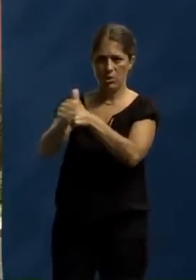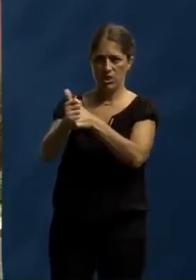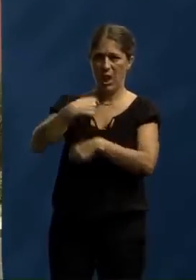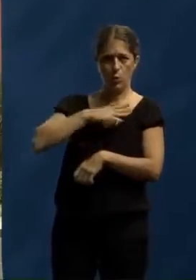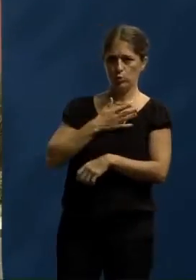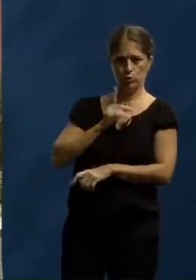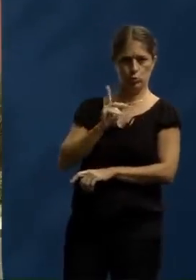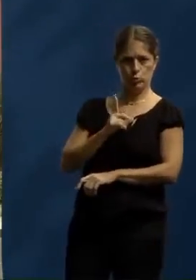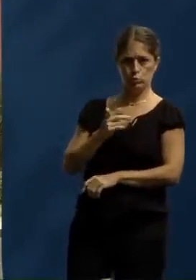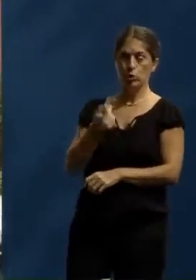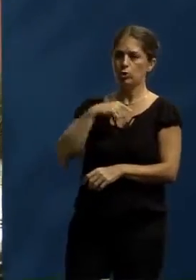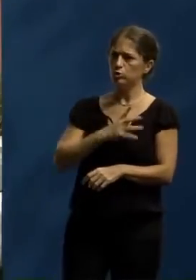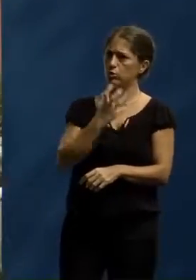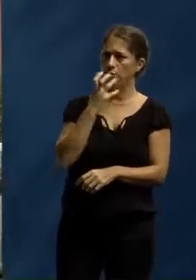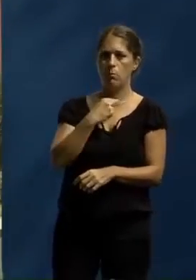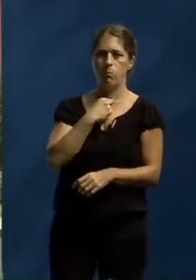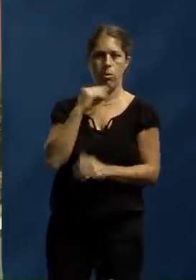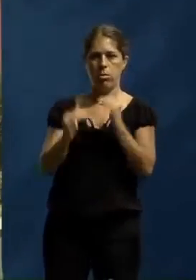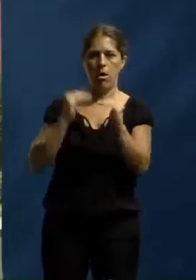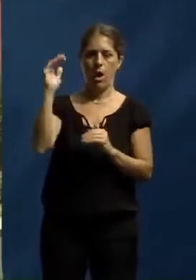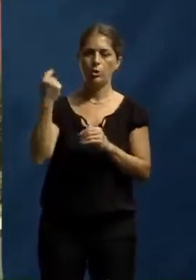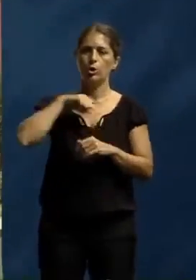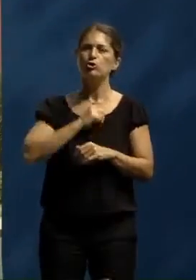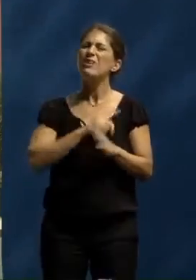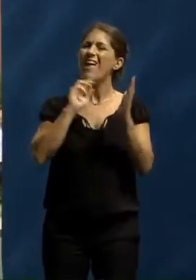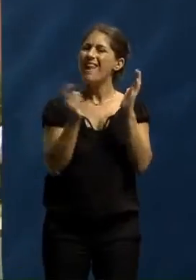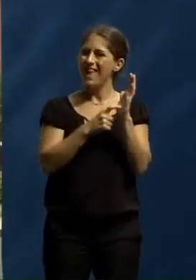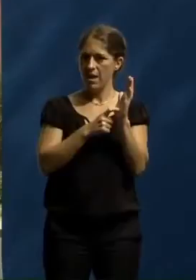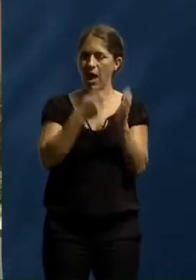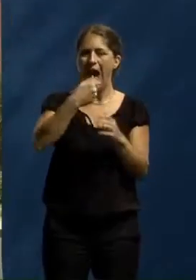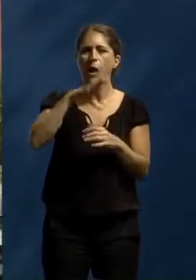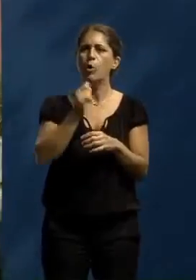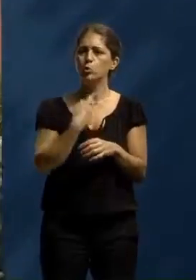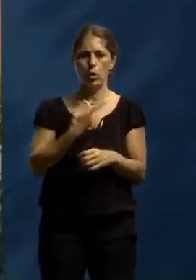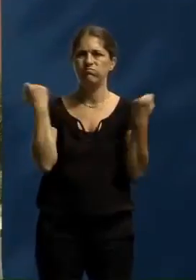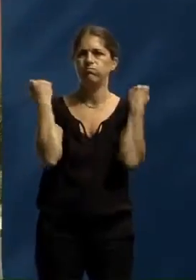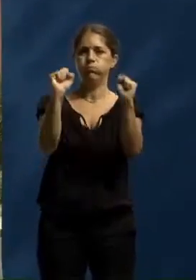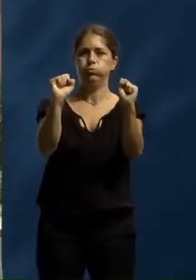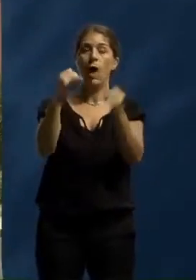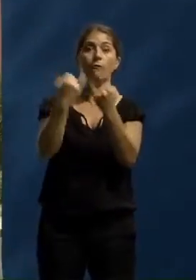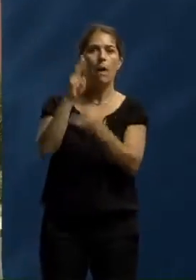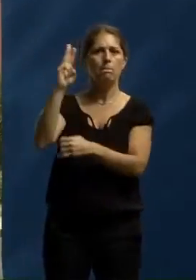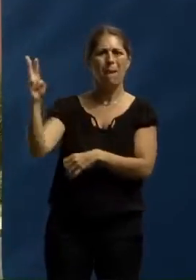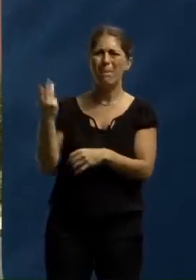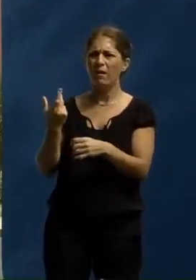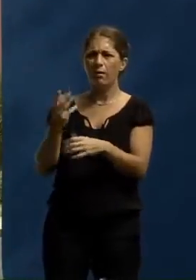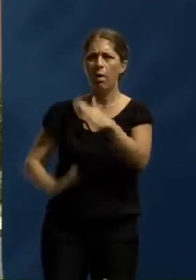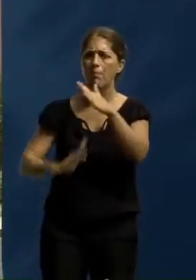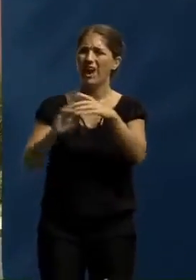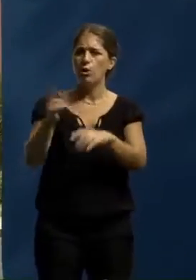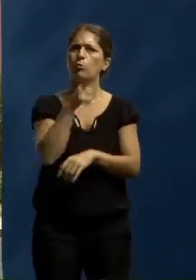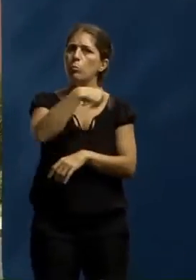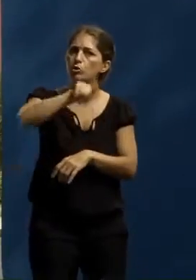Por eso nos dixémolo alto e claro, rexeitamos completamente esa lei de acuicultura. Esa lei que non parou o Partido Popular, que aparastes vós na rúa